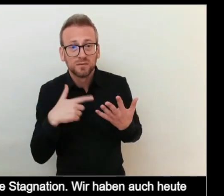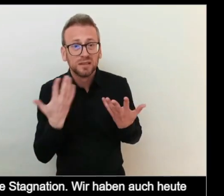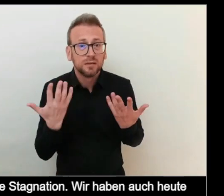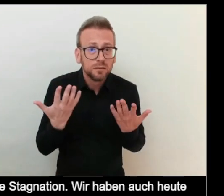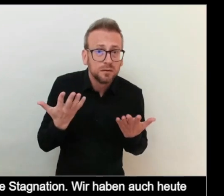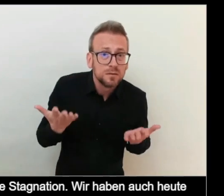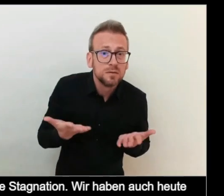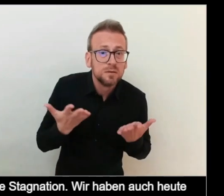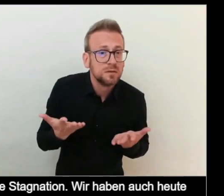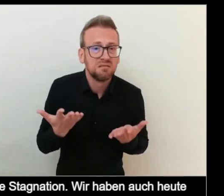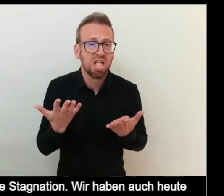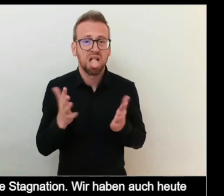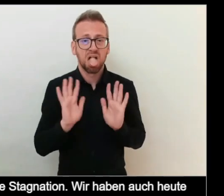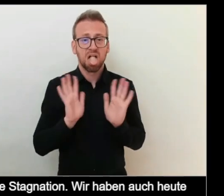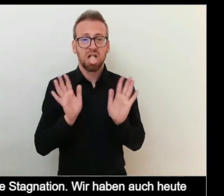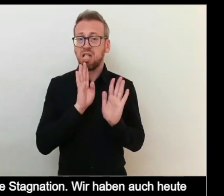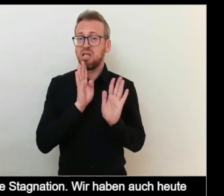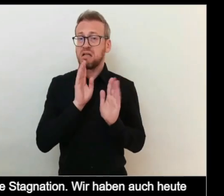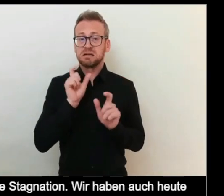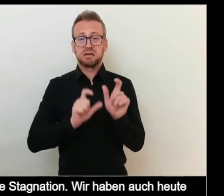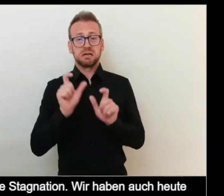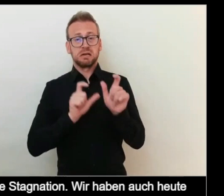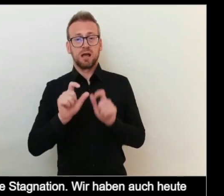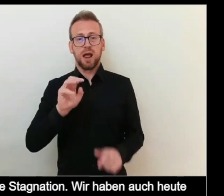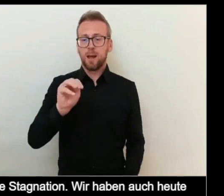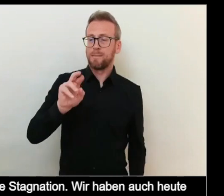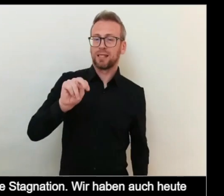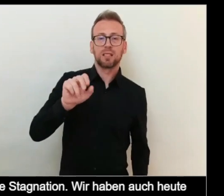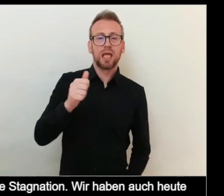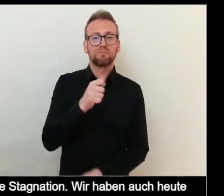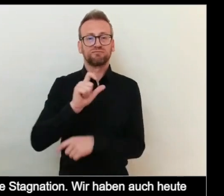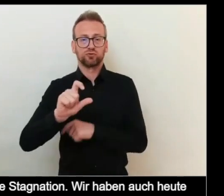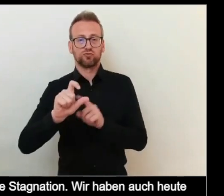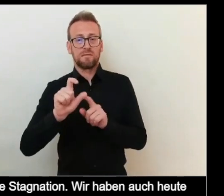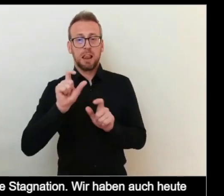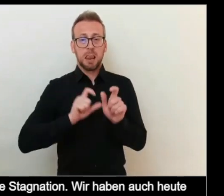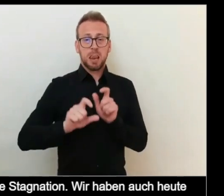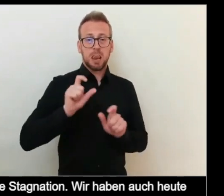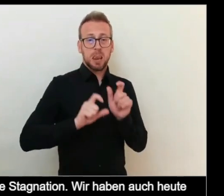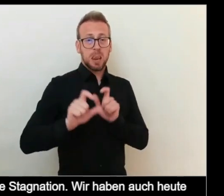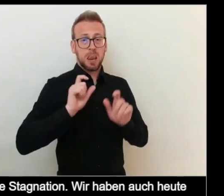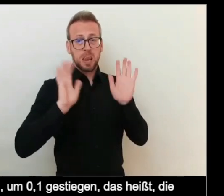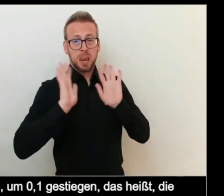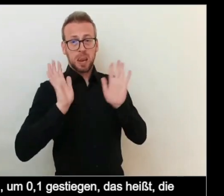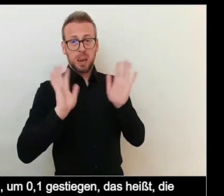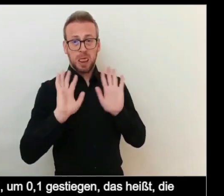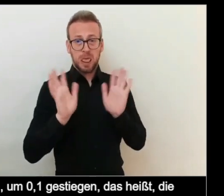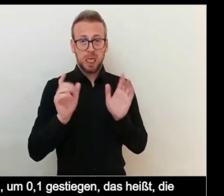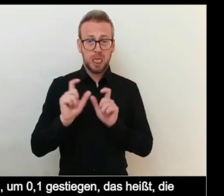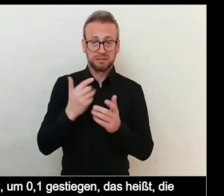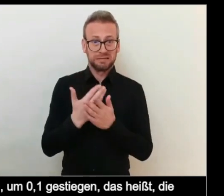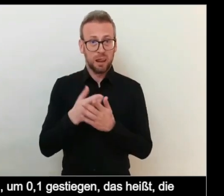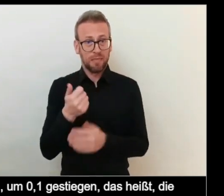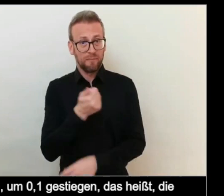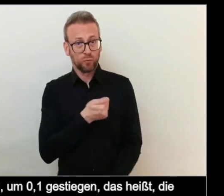auswirken wird. Noch nicht akut, aber die Warnsignale, die wir von unserem Gesundheitsminister bekommen, die auch bei Teilen